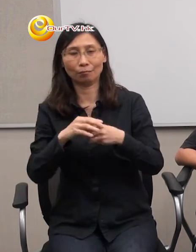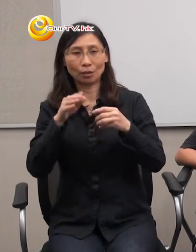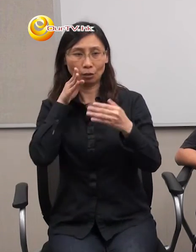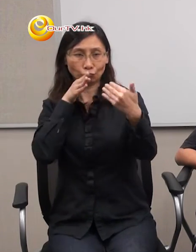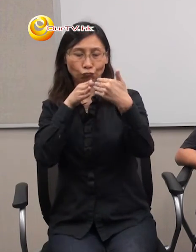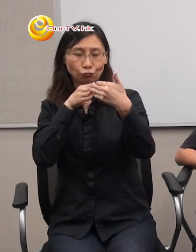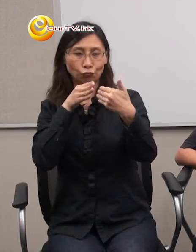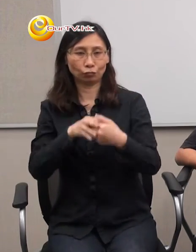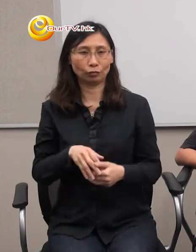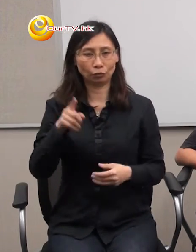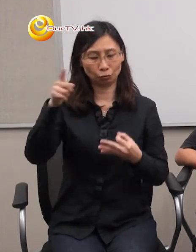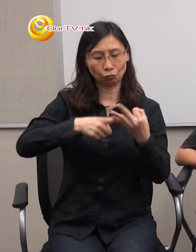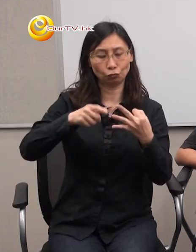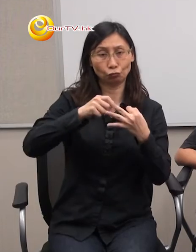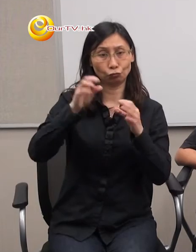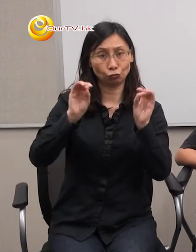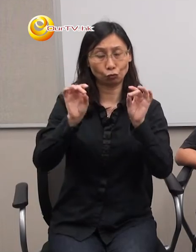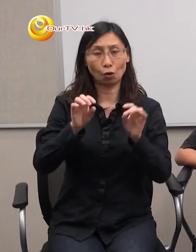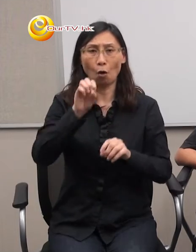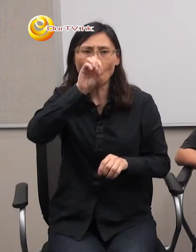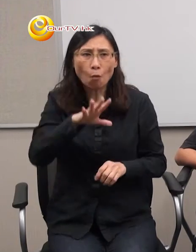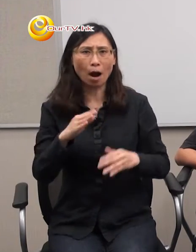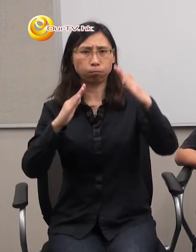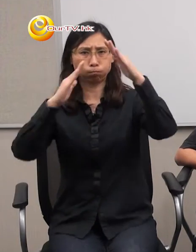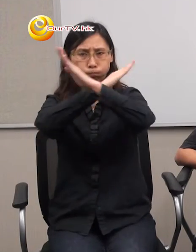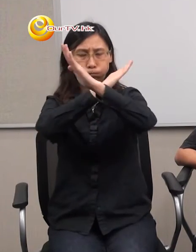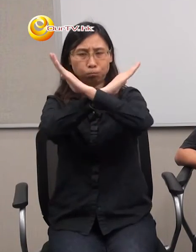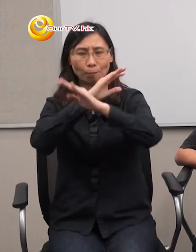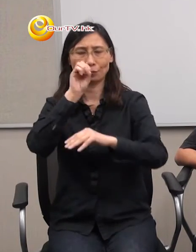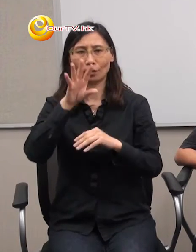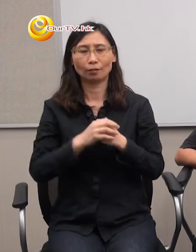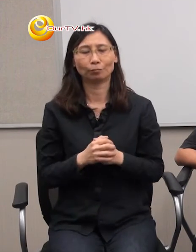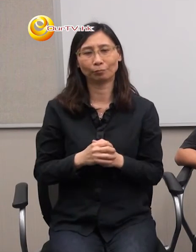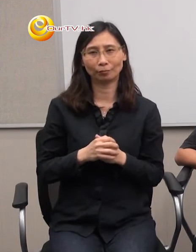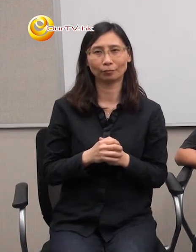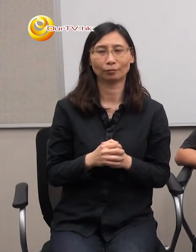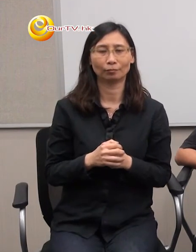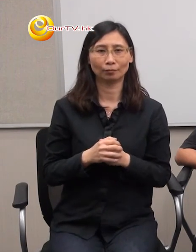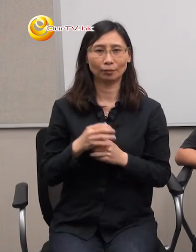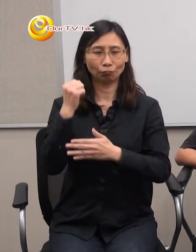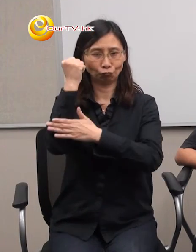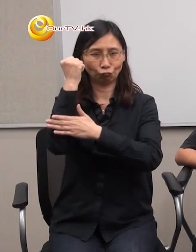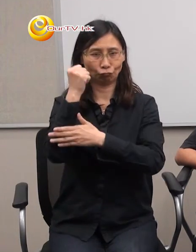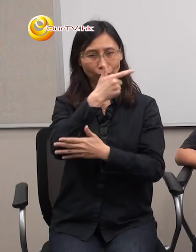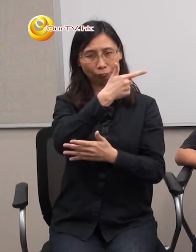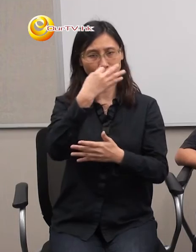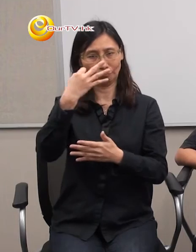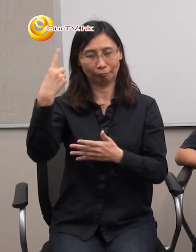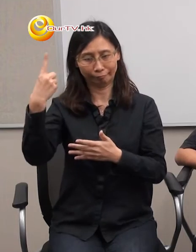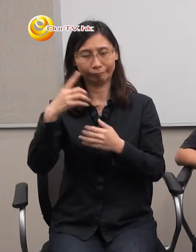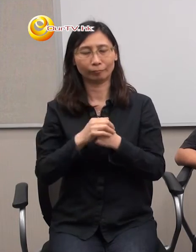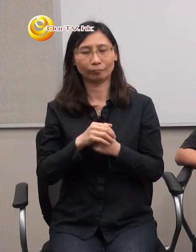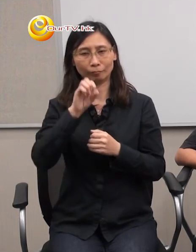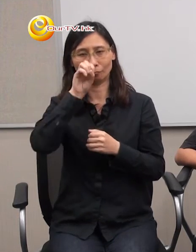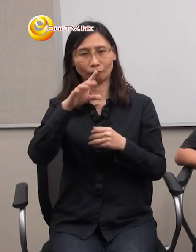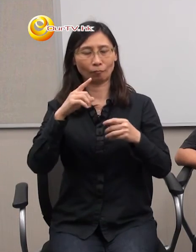係口號都幫我諗埋啦，真的係啦。 抗議831，向張德江說 不，唉係啦，託埋啦，唉用唔用你隨便你